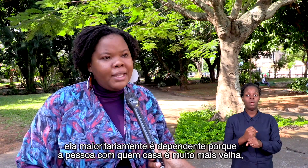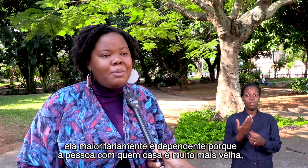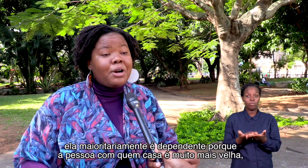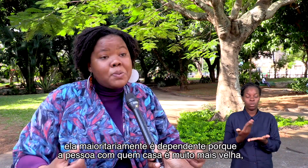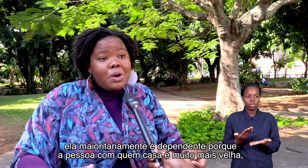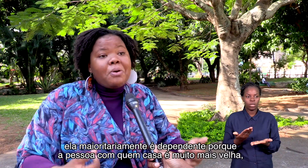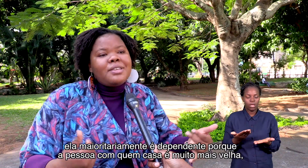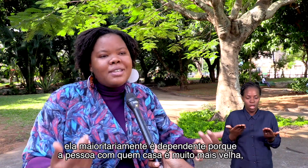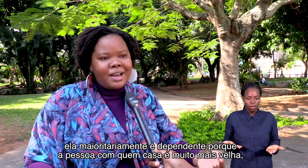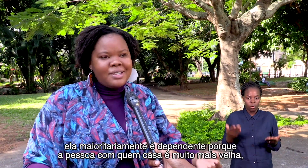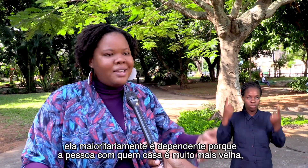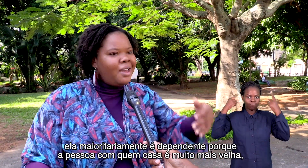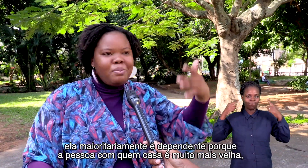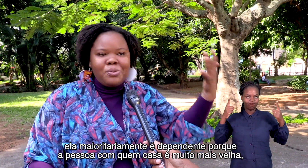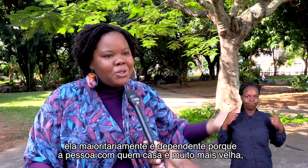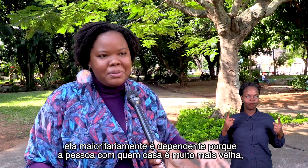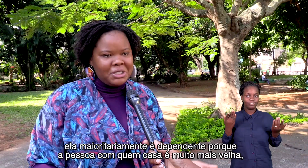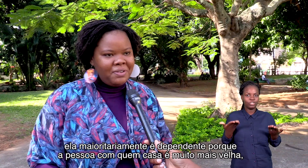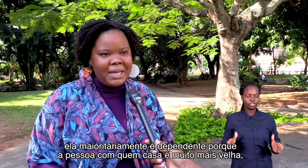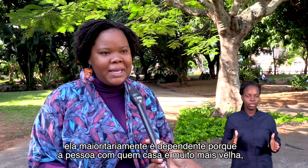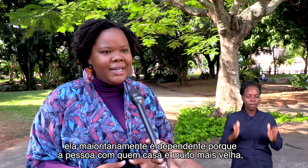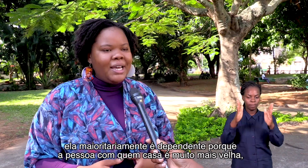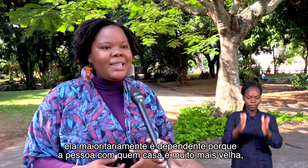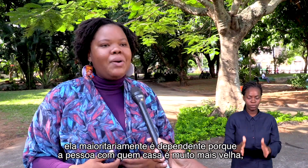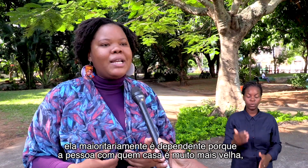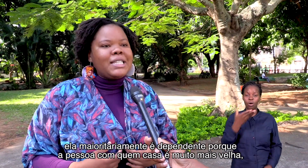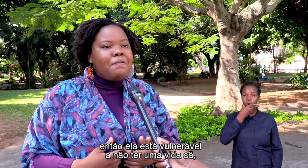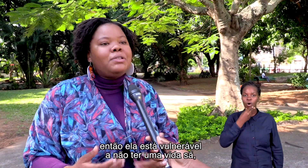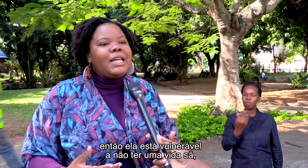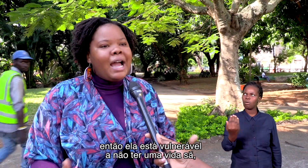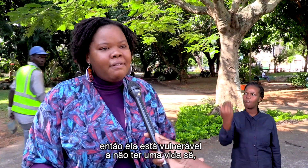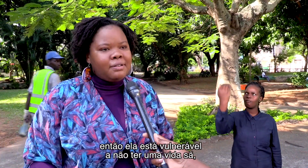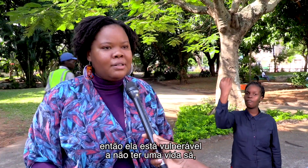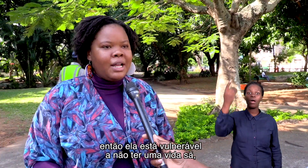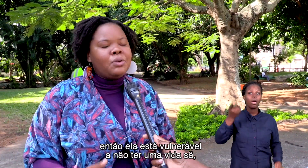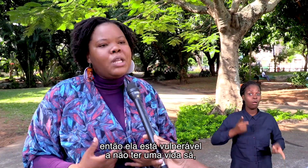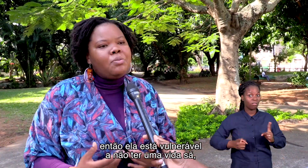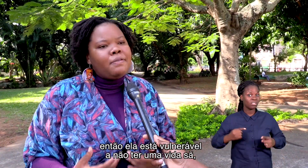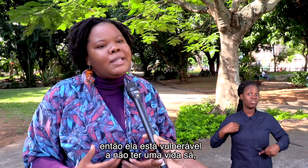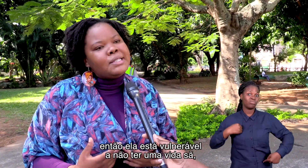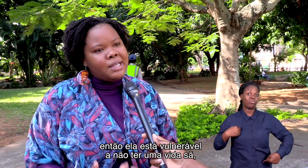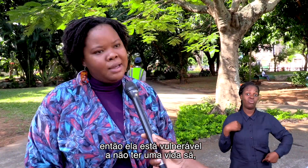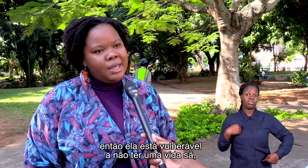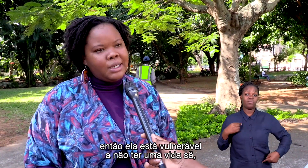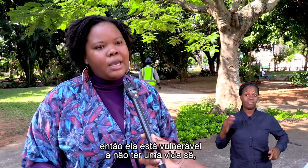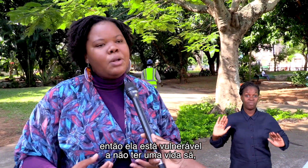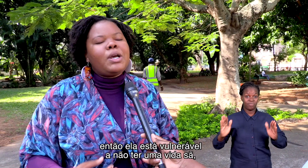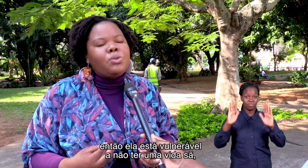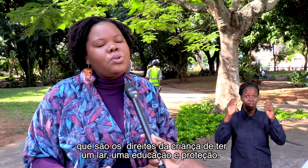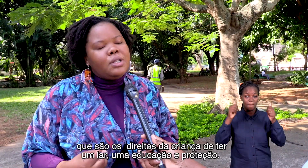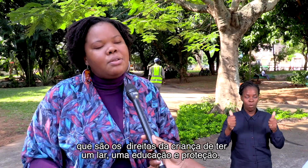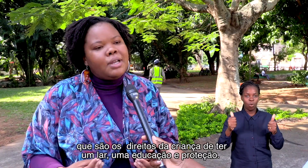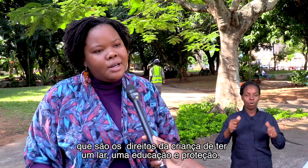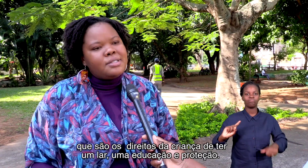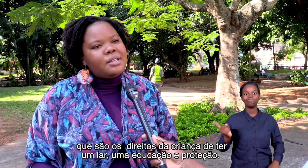é dependente porque a pessoa com quem se casa é muito mais velha, então ela está vulnerável a não ter uma vida sã, que aquilo que é